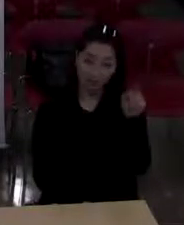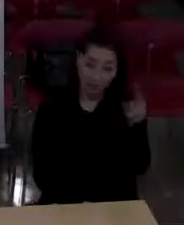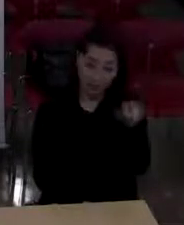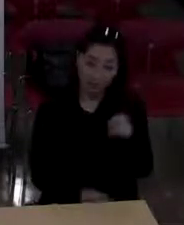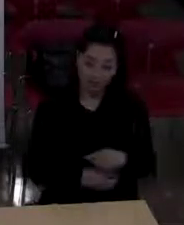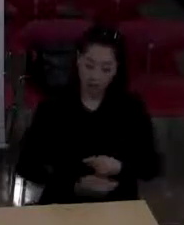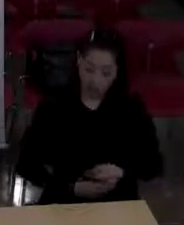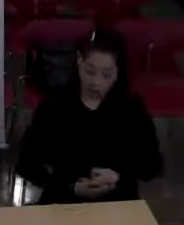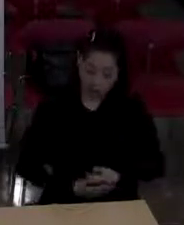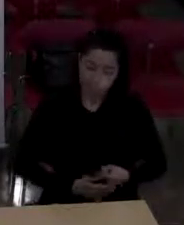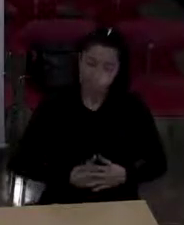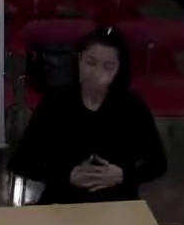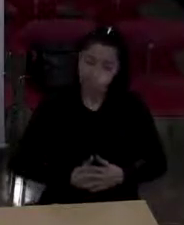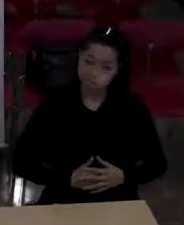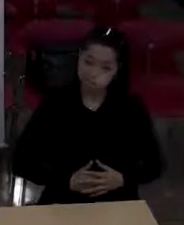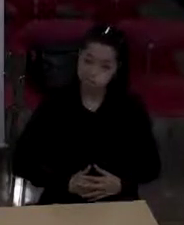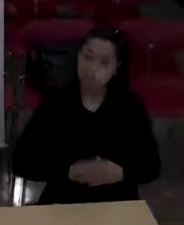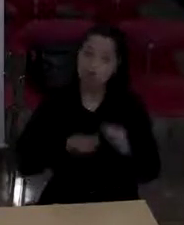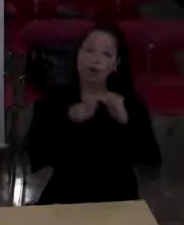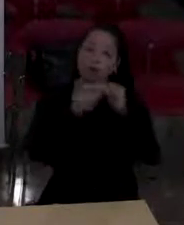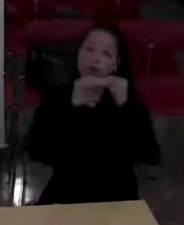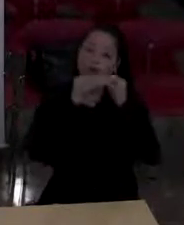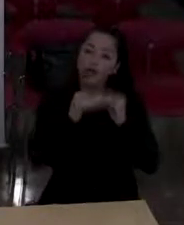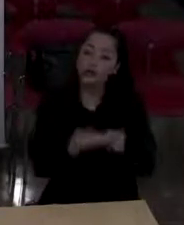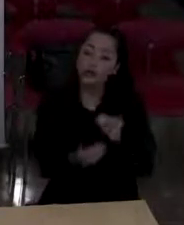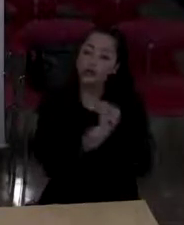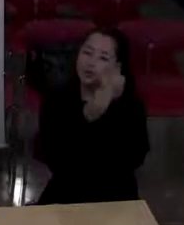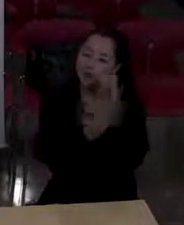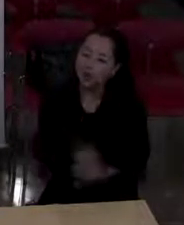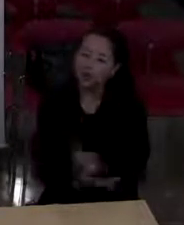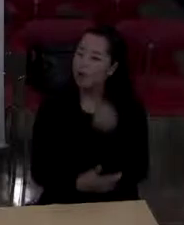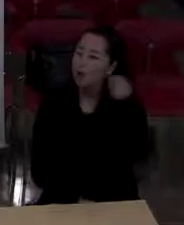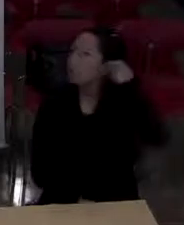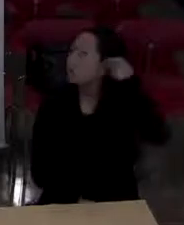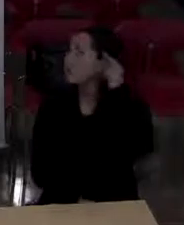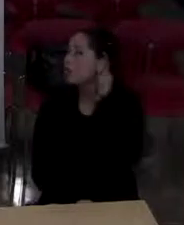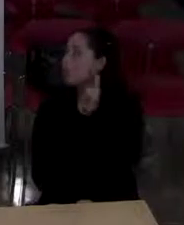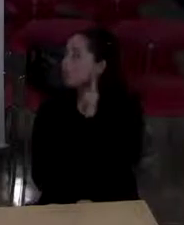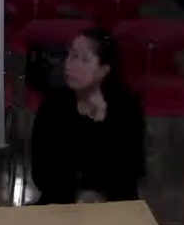auditiva está lista para poder percibir los sonidos del medio.